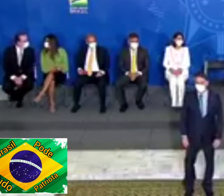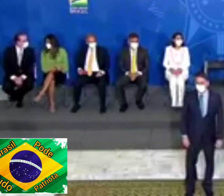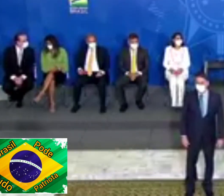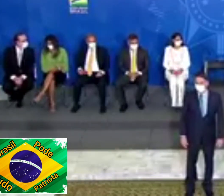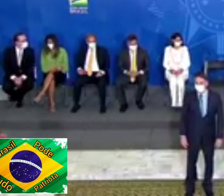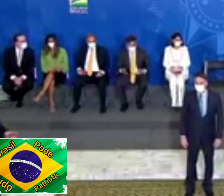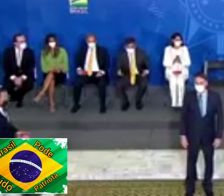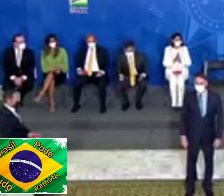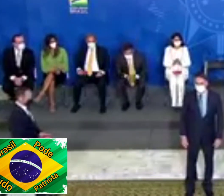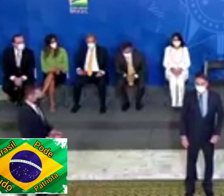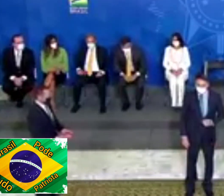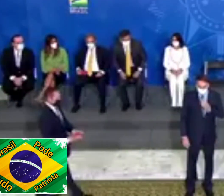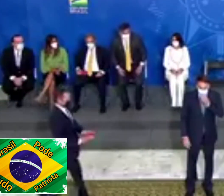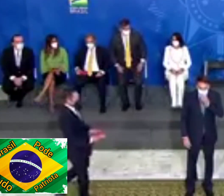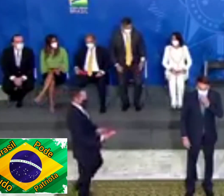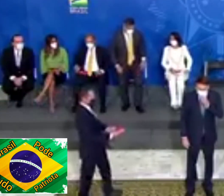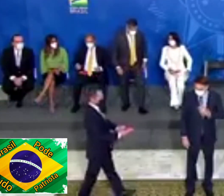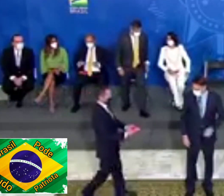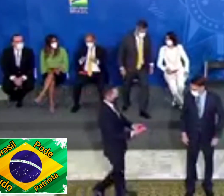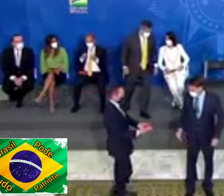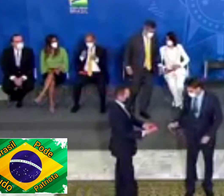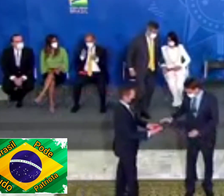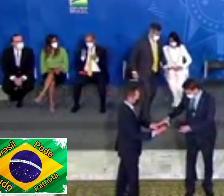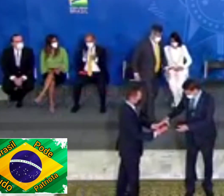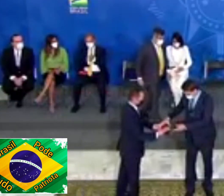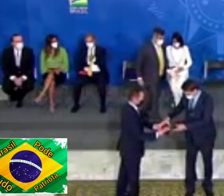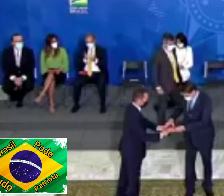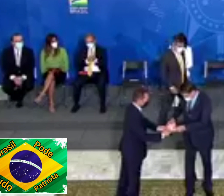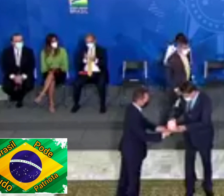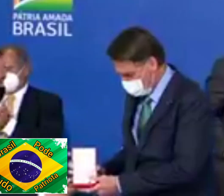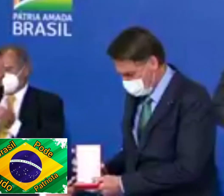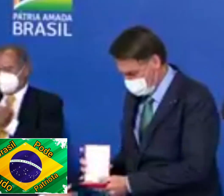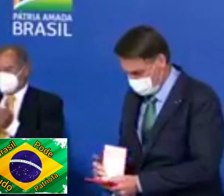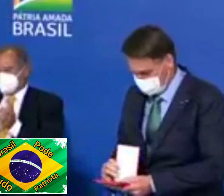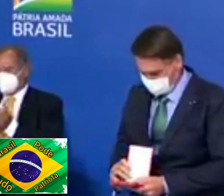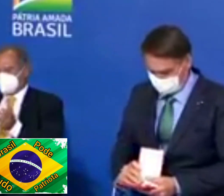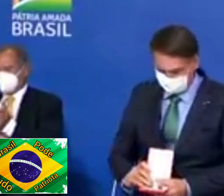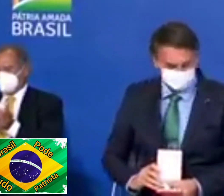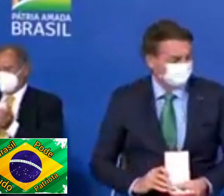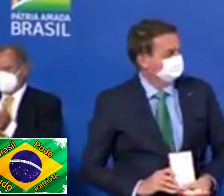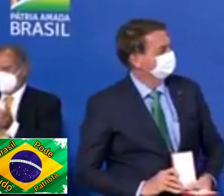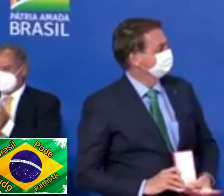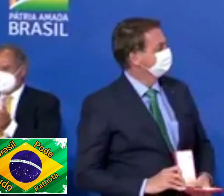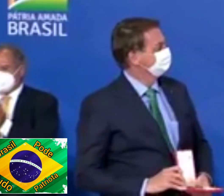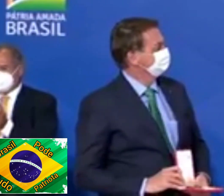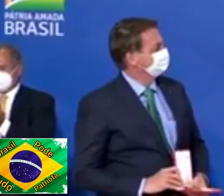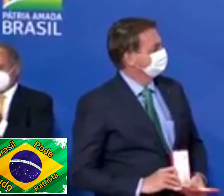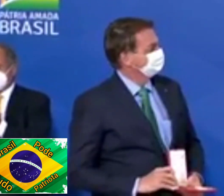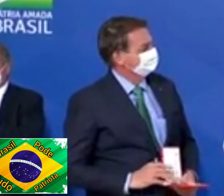Ciro Nogueira, ministro-chefe da Casa Civil da Presidência da República.